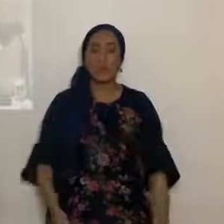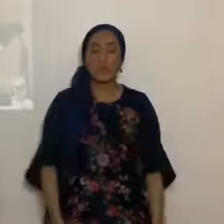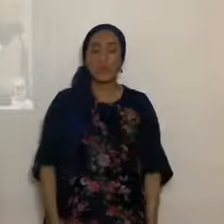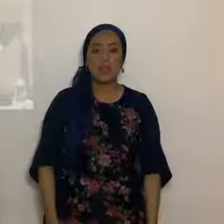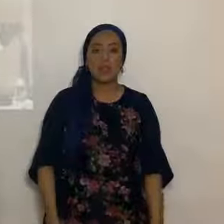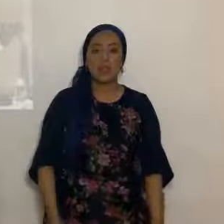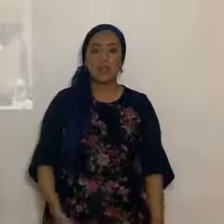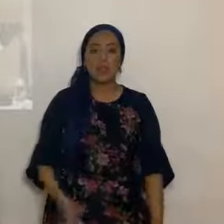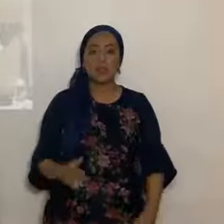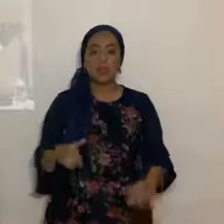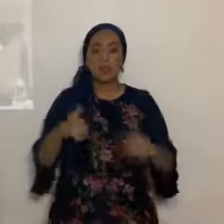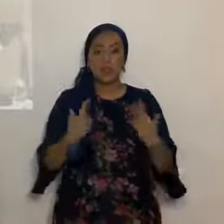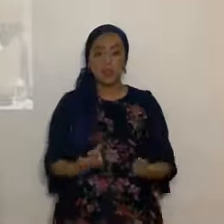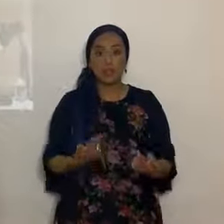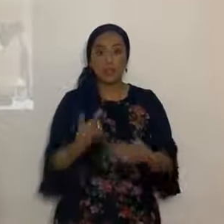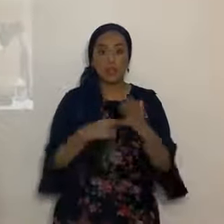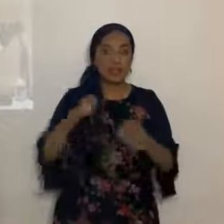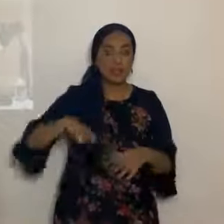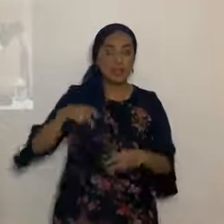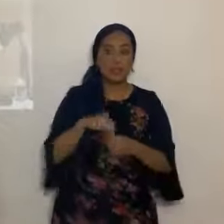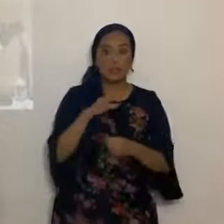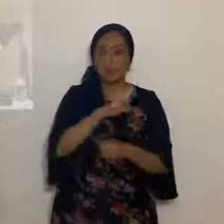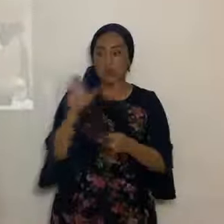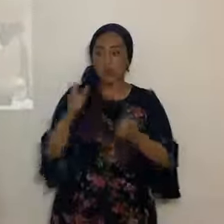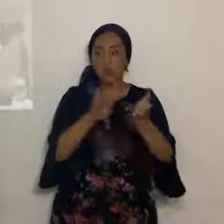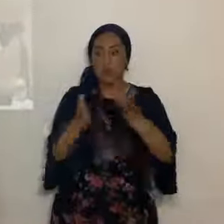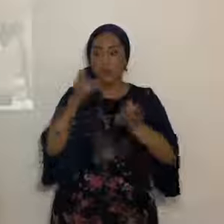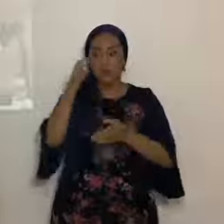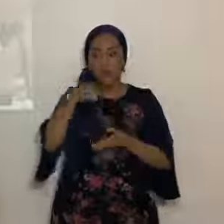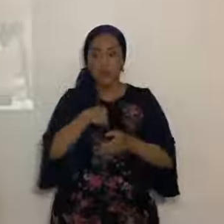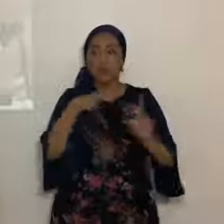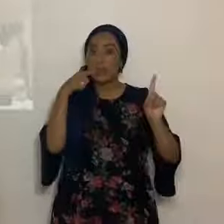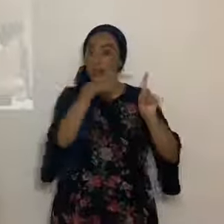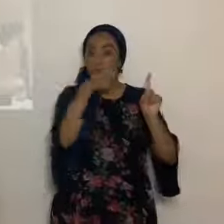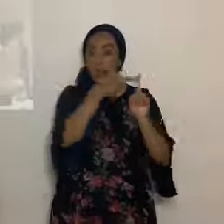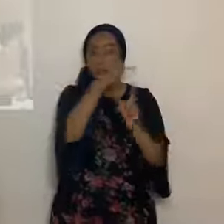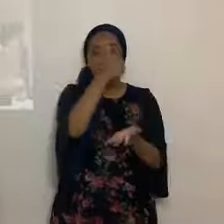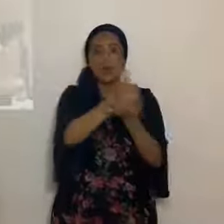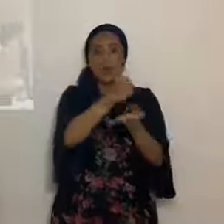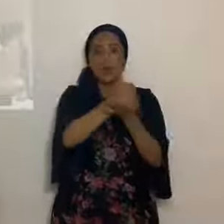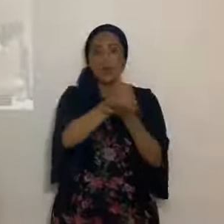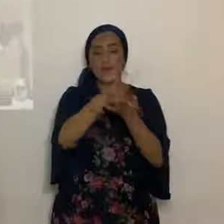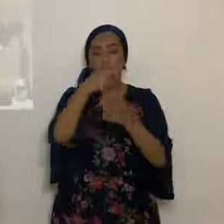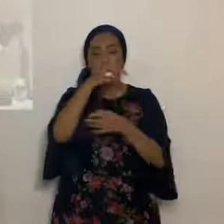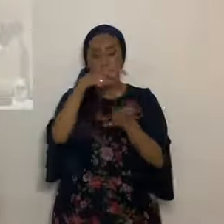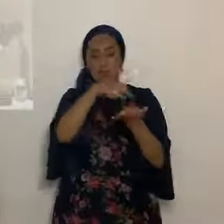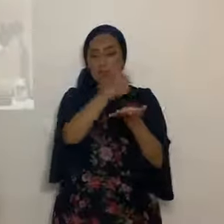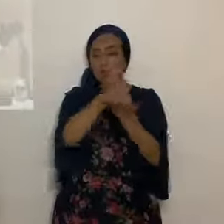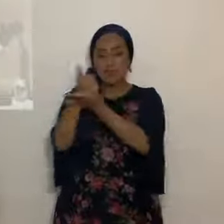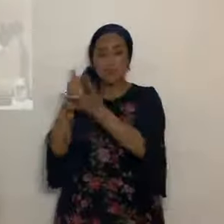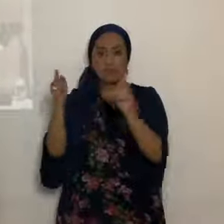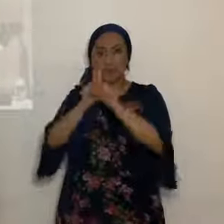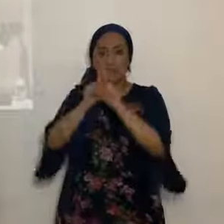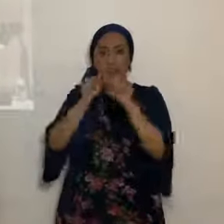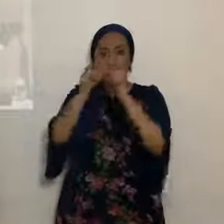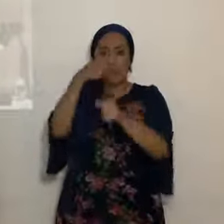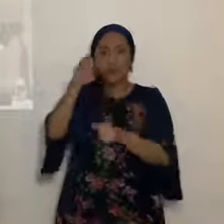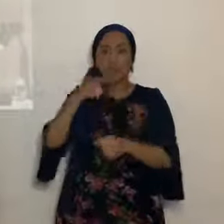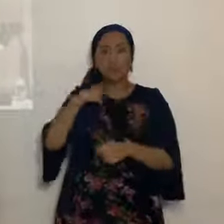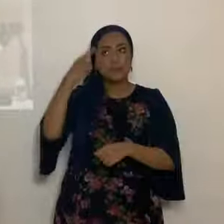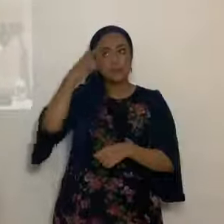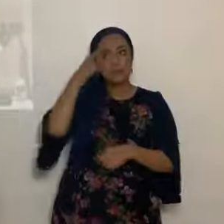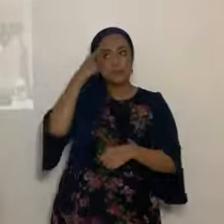Exponiendo su vida para suplir lo que faltaba en vuestro servicio por mí. O sea, era un ayudante de Pablo tremendo, estaba pegado a él. Yo me